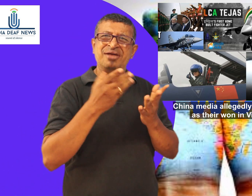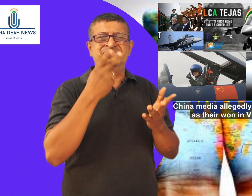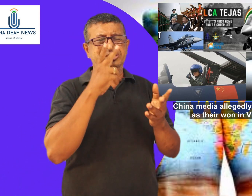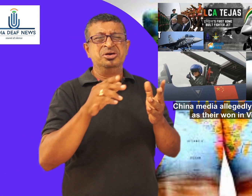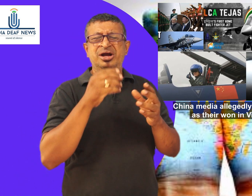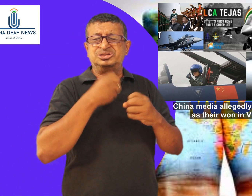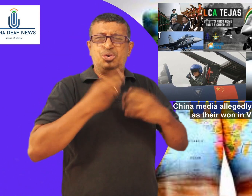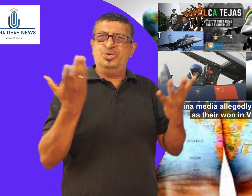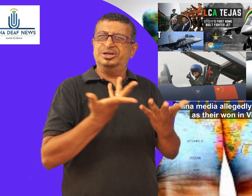है